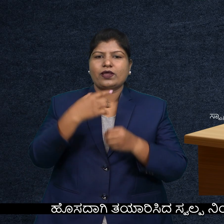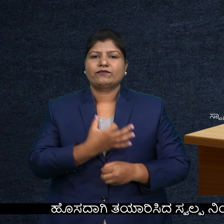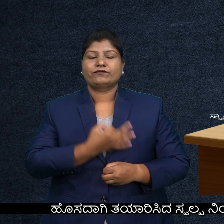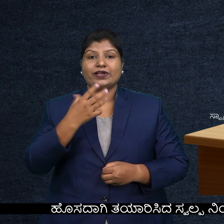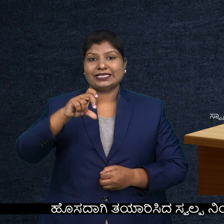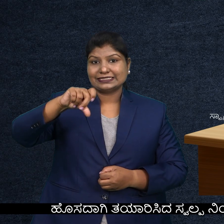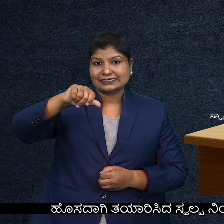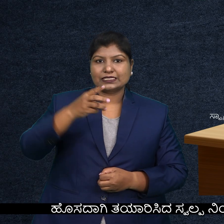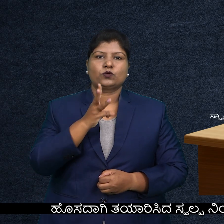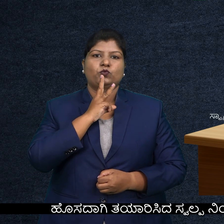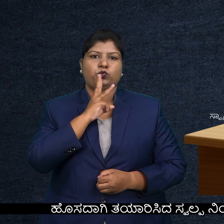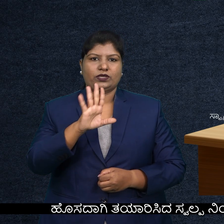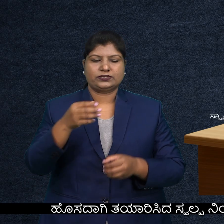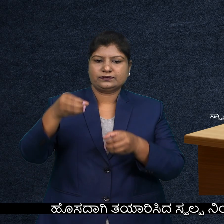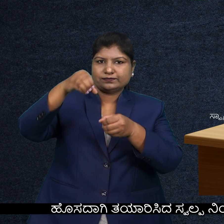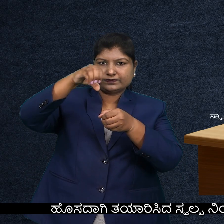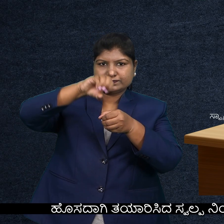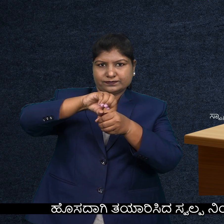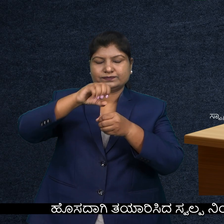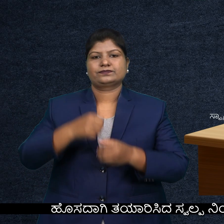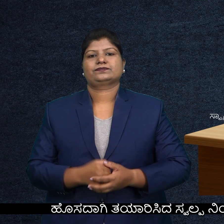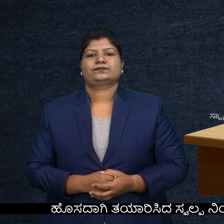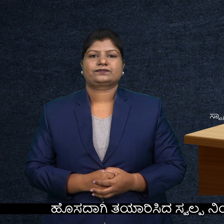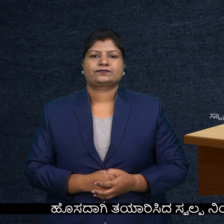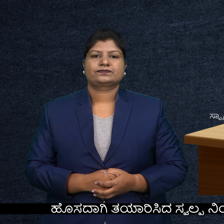ನಿಂಬೆ ನೀರನ್ನು ಟೆಸ್ಟ್ ಟ್ಯೂಬ್ಗೆ ಸುರಿಯಿರಿ.